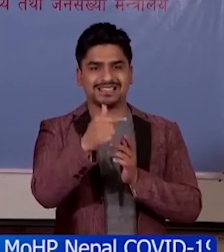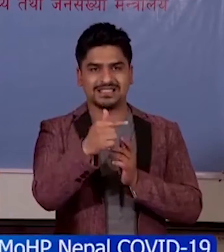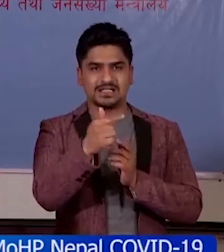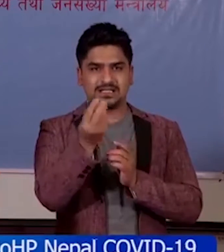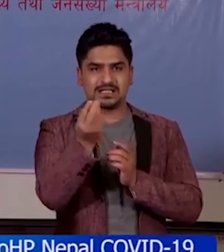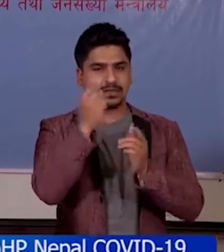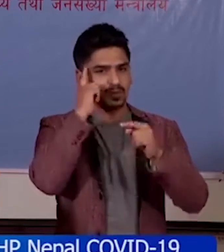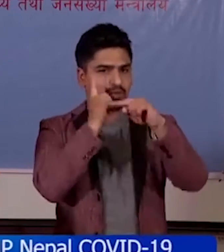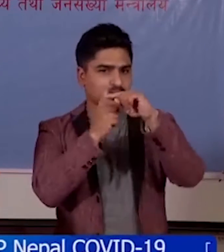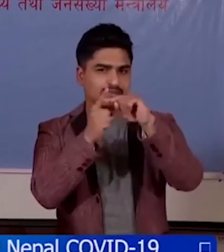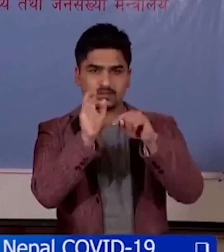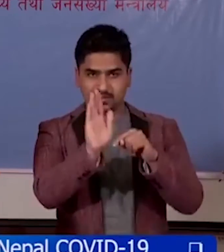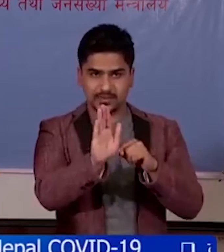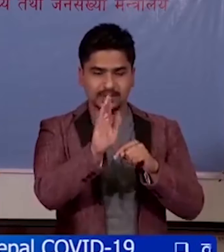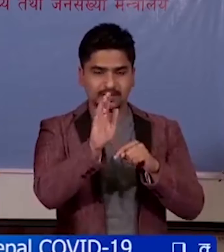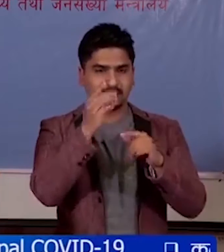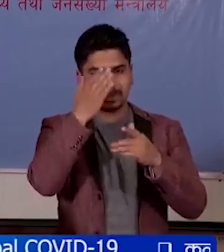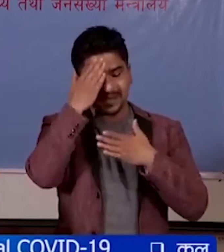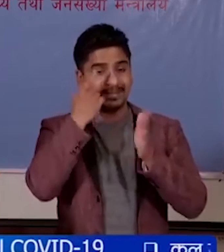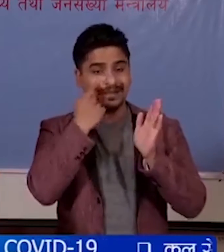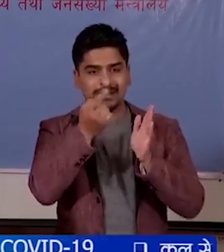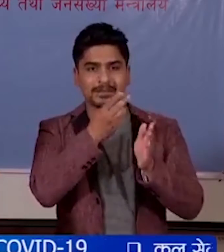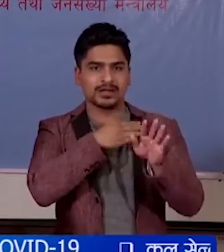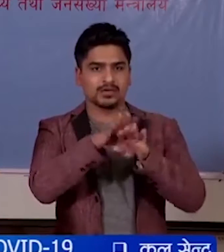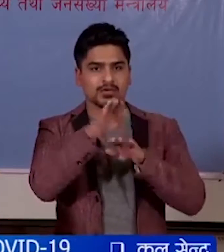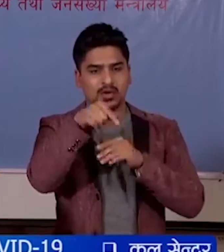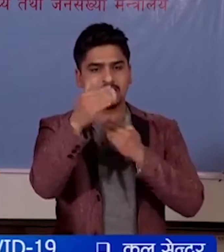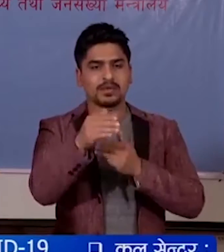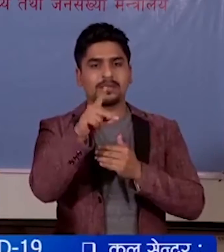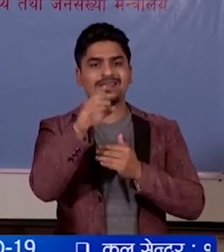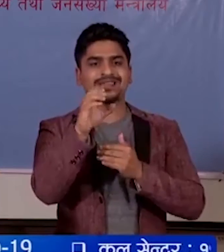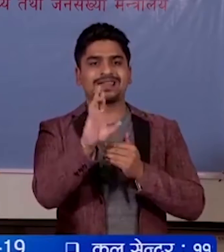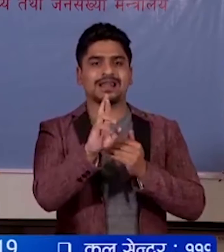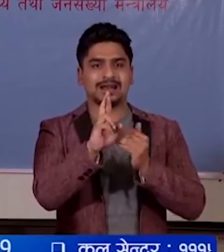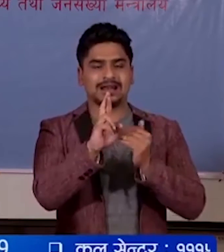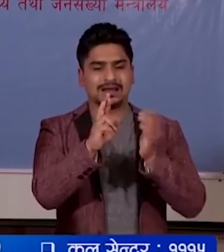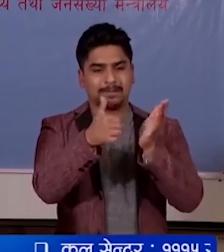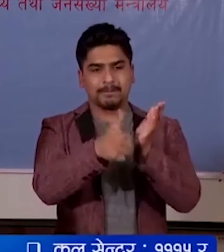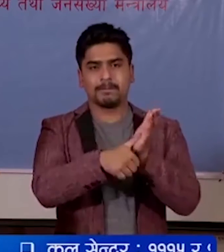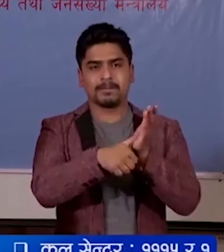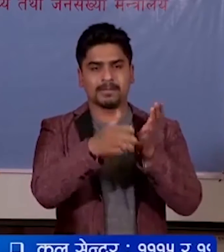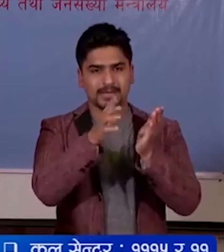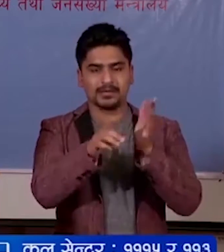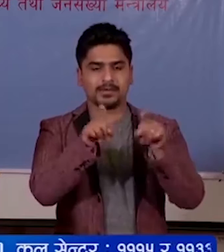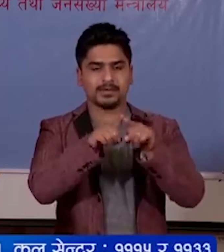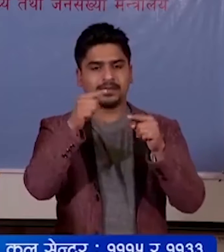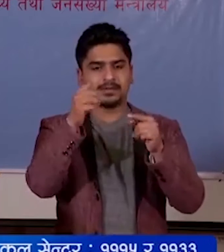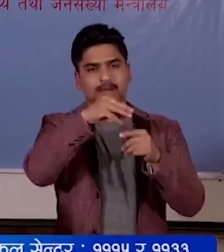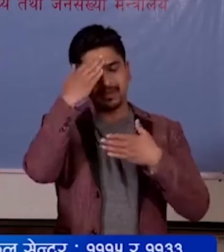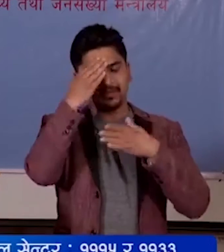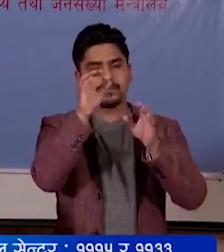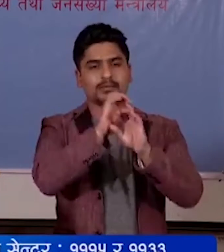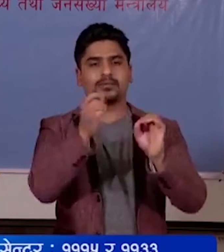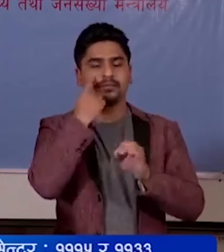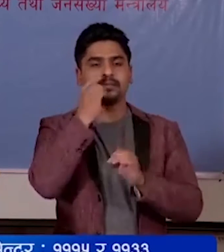सुरु भएको समेत उहाँले जानकारी दिनुभयो। हालसम्म 19,432 जनामा कोरोना परीक्षण गरिएको मन्त्रालयले जनाएको छ